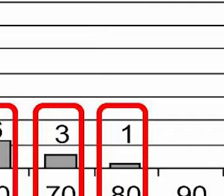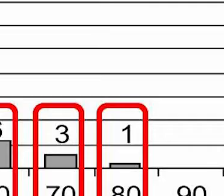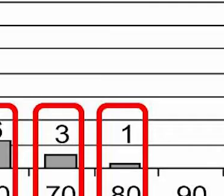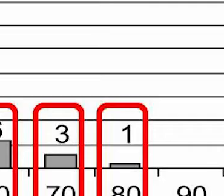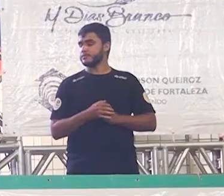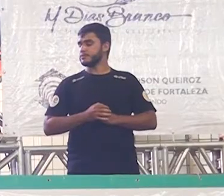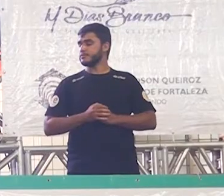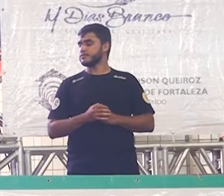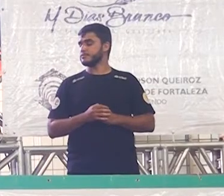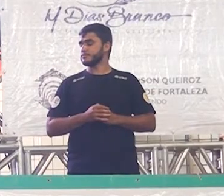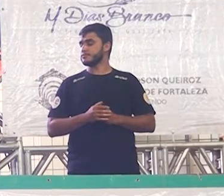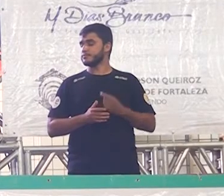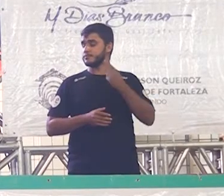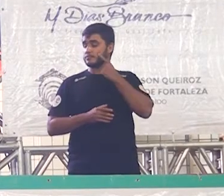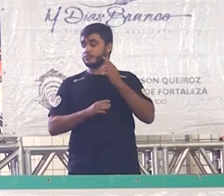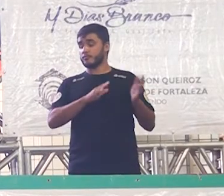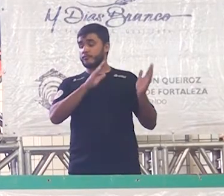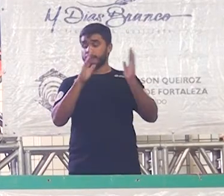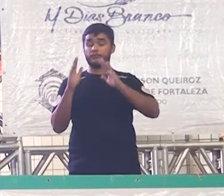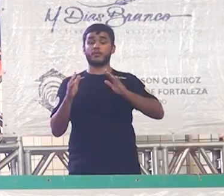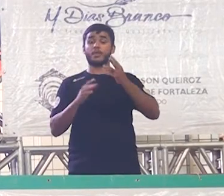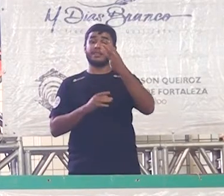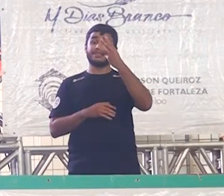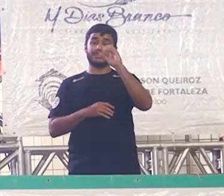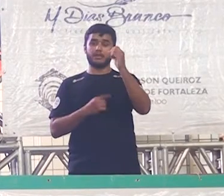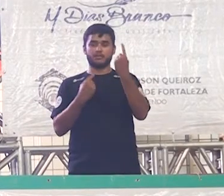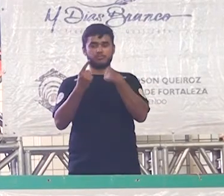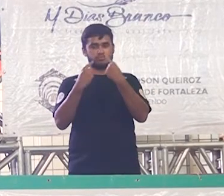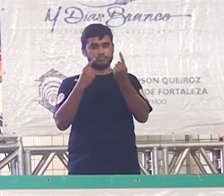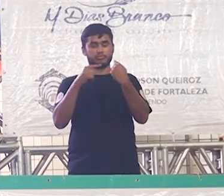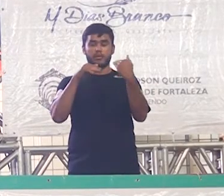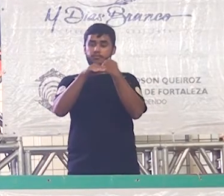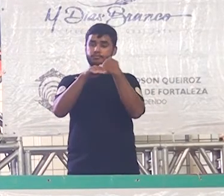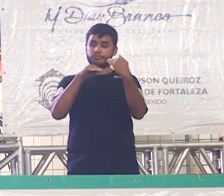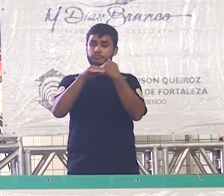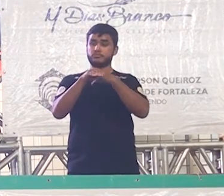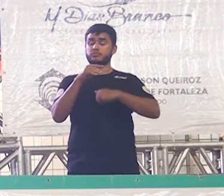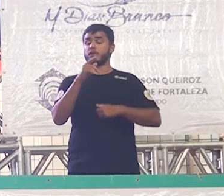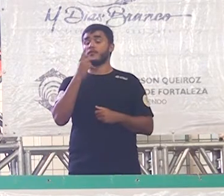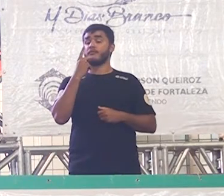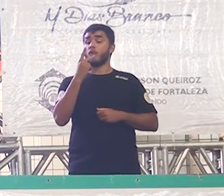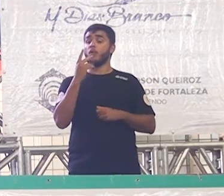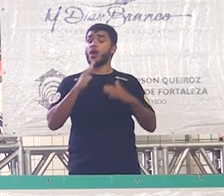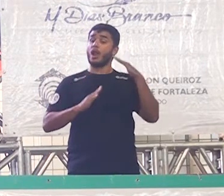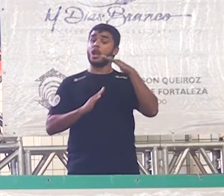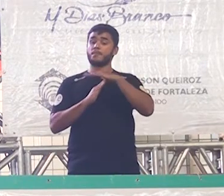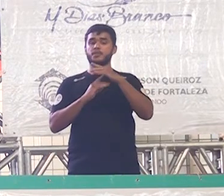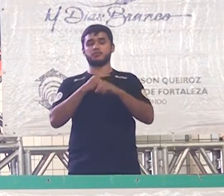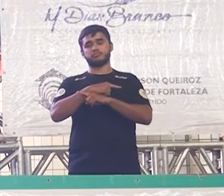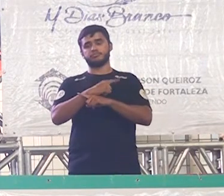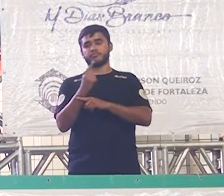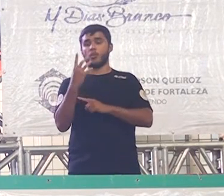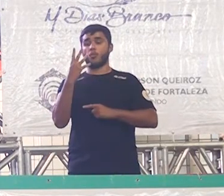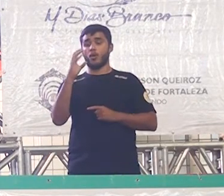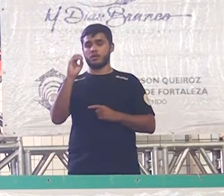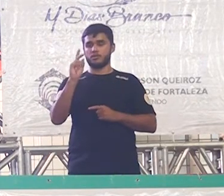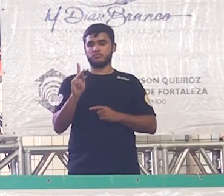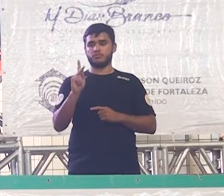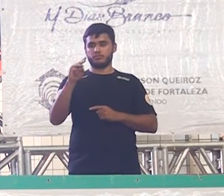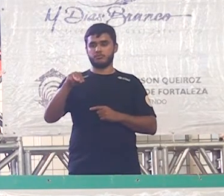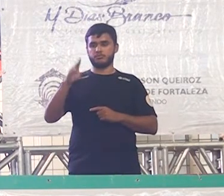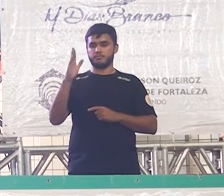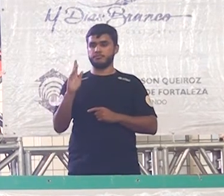Seguinte, eu estou tendo 30 veículos a 40 km por hora. Professor, e esse número que eu tenho no